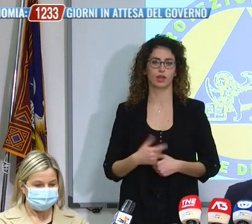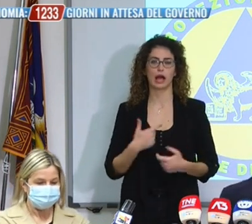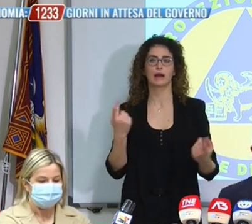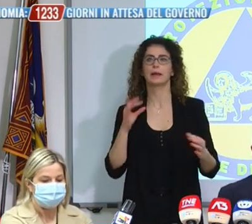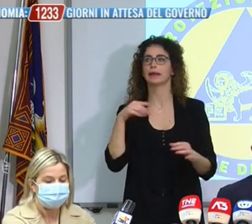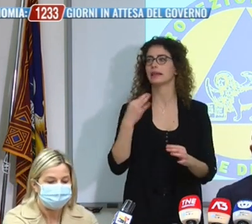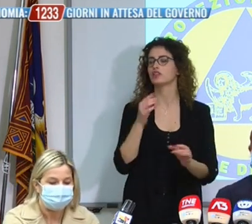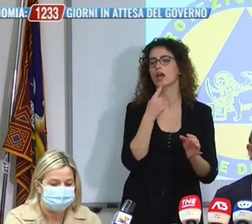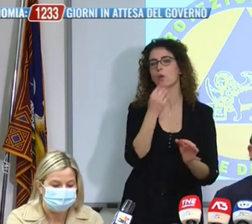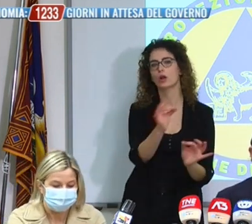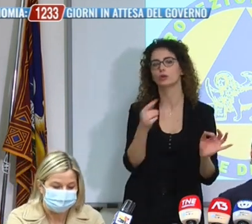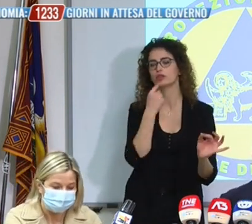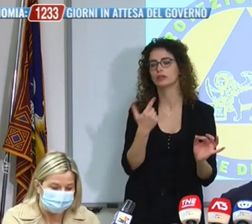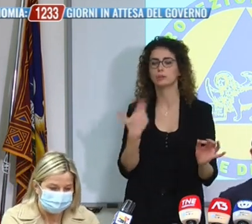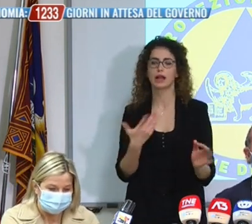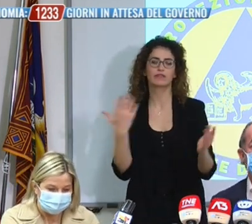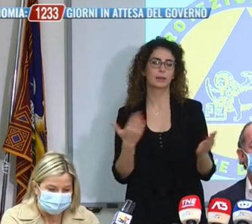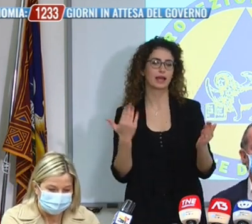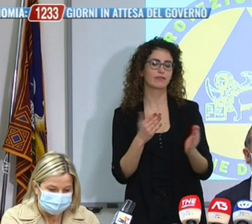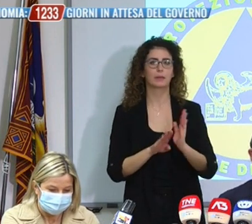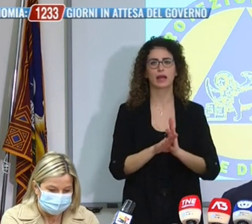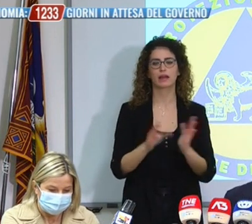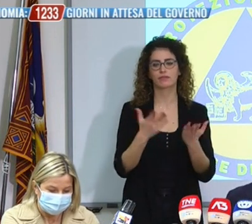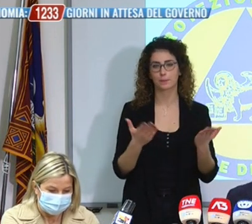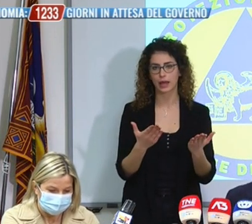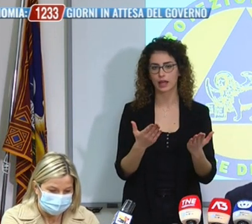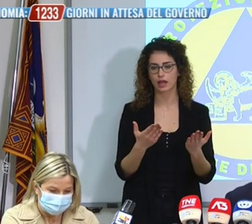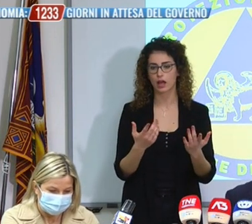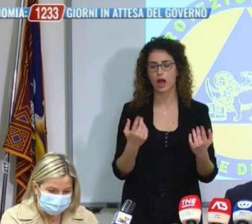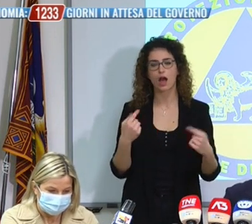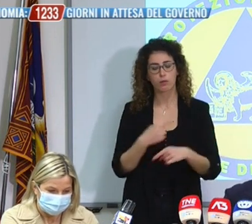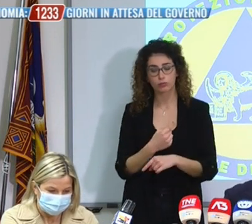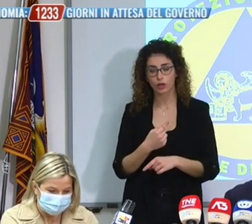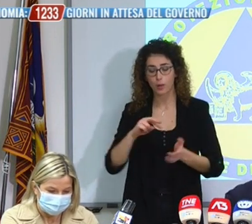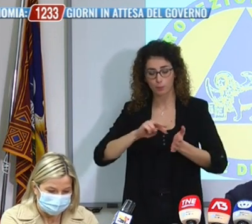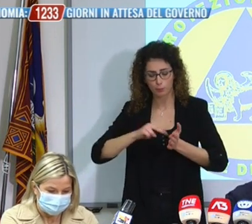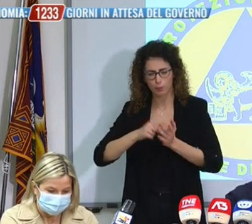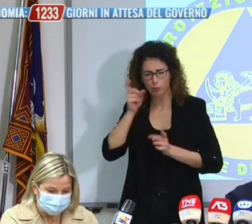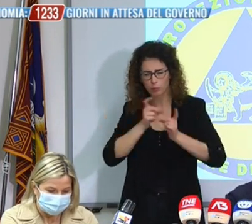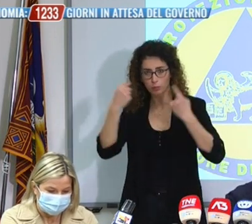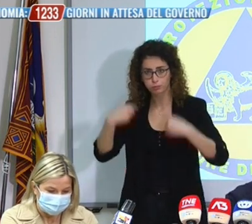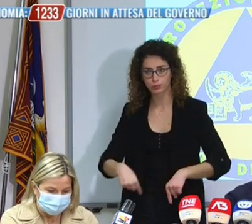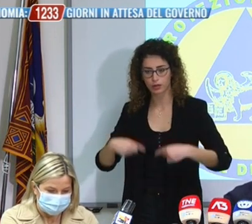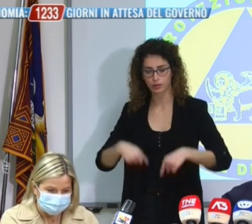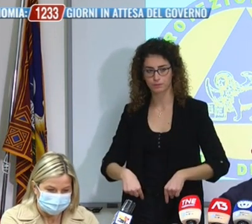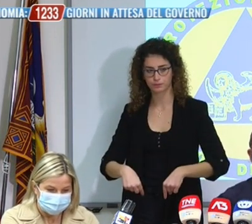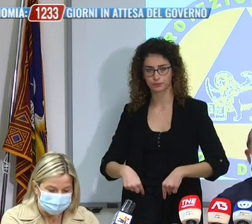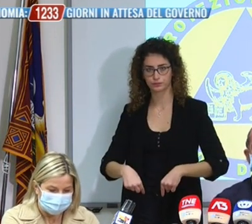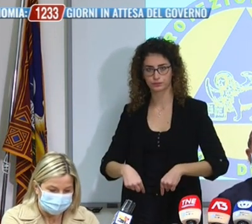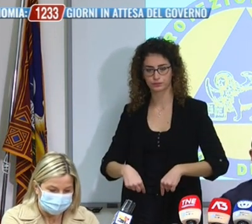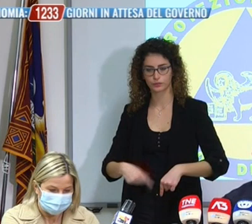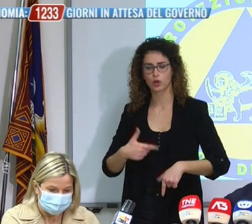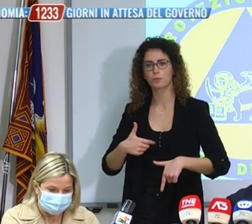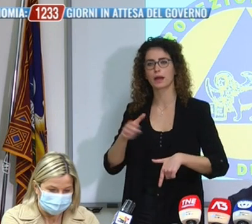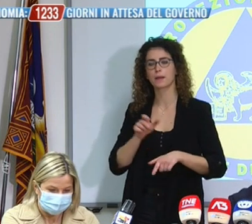Per questo motivo. Non viviamo in un paese nel quale si dà, a parte il fatto che io mai lo tollererei, si dà